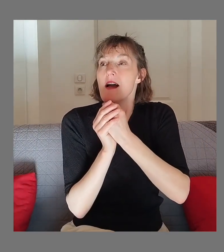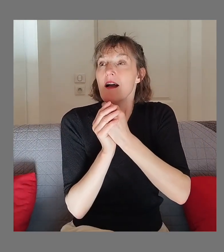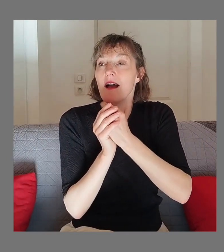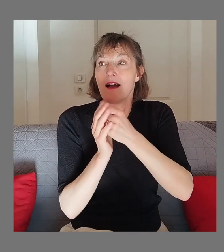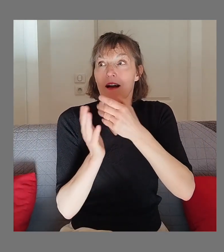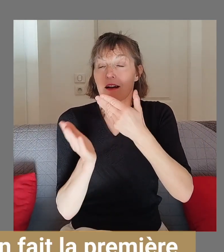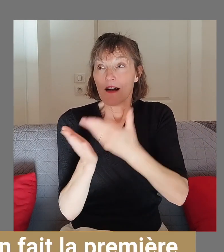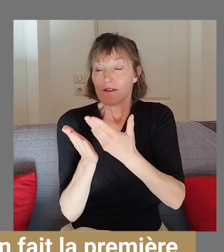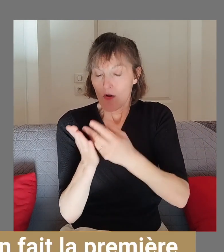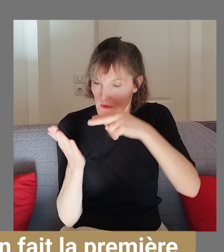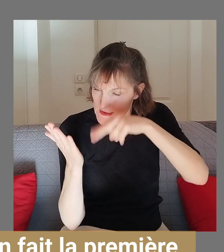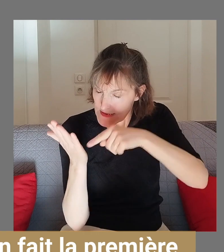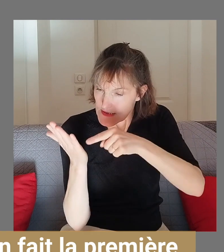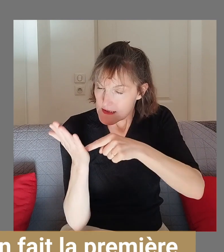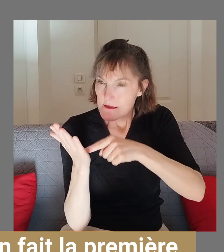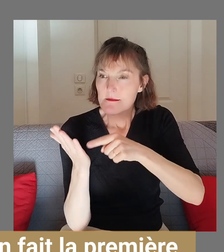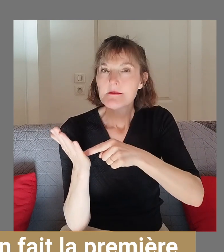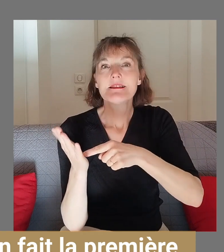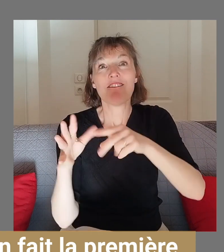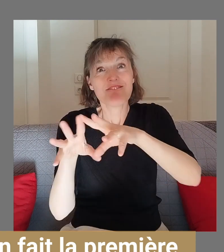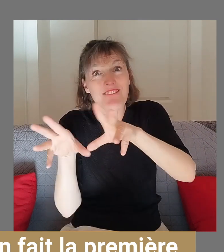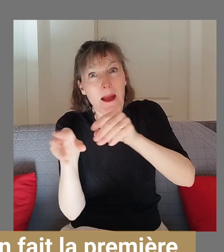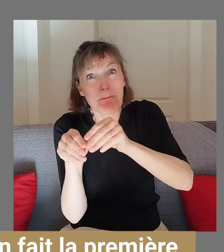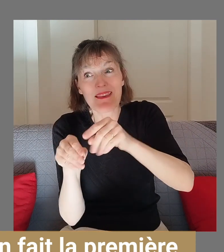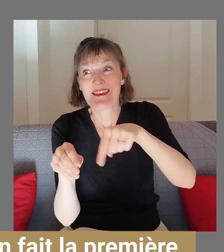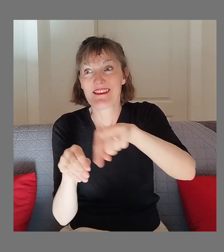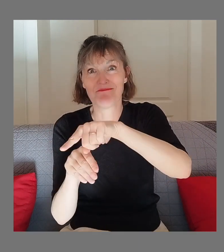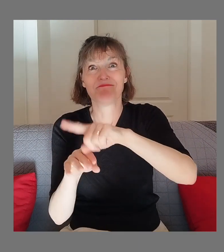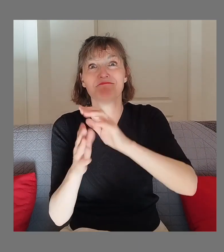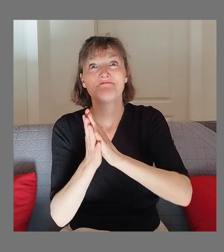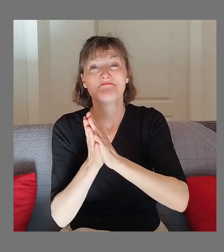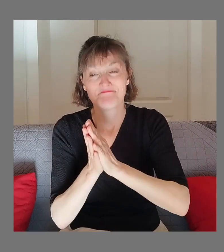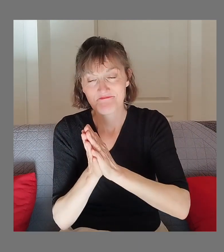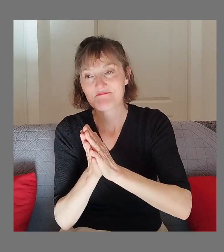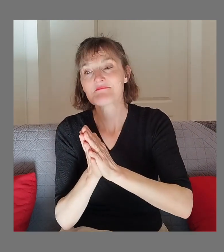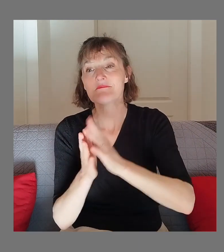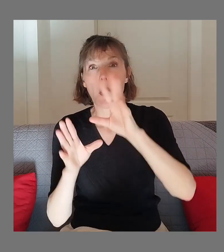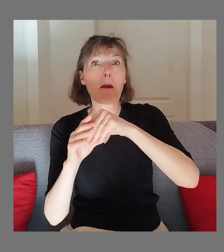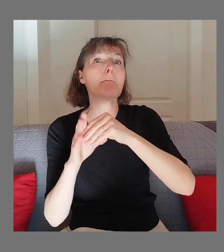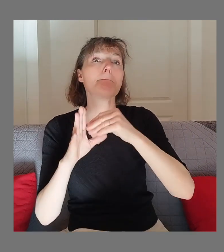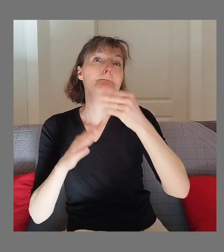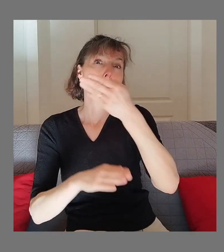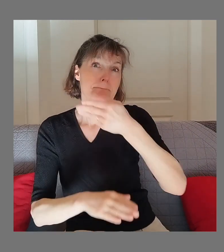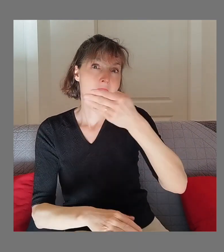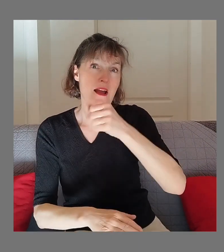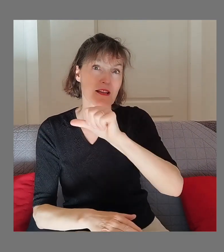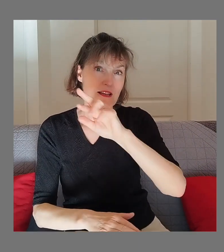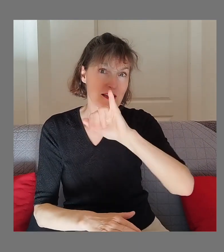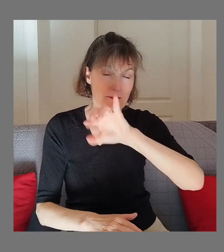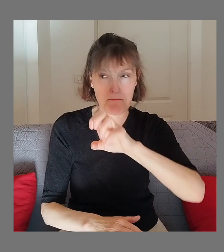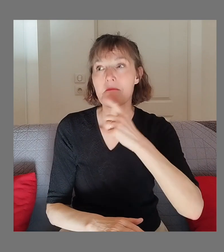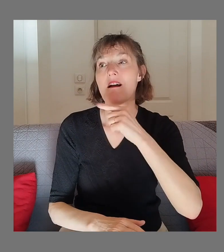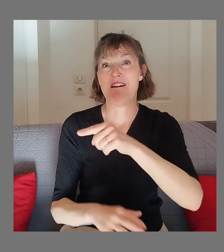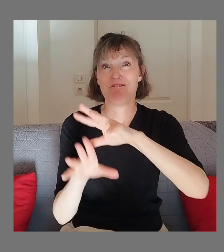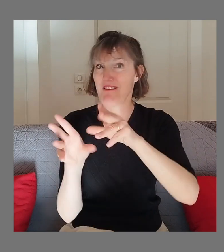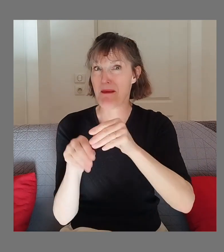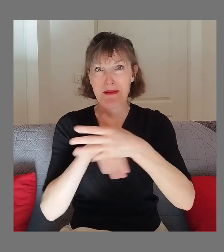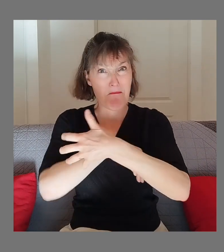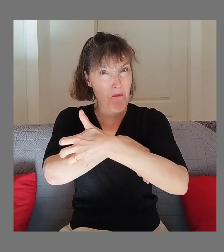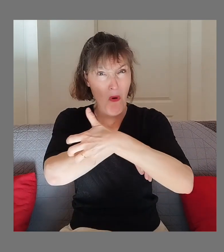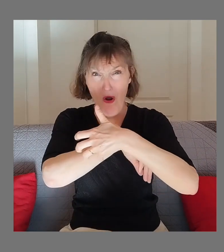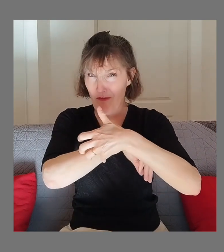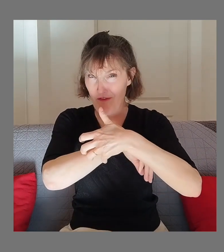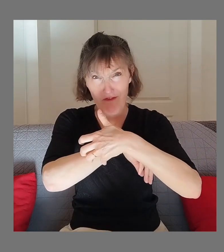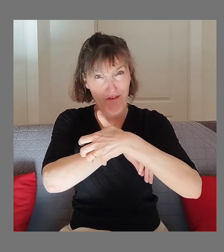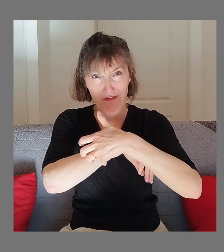vraiment, elle a créé l'école, en fait, la première école pour les sourds aveugles. Et on voit que la famille de Marie, en